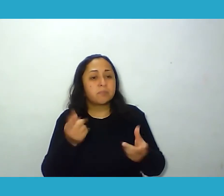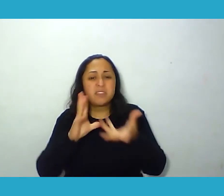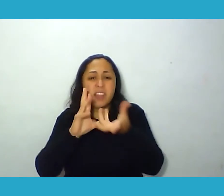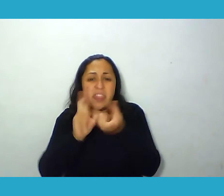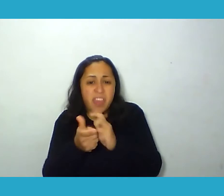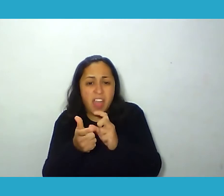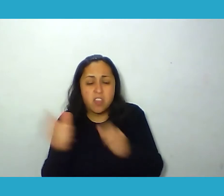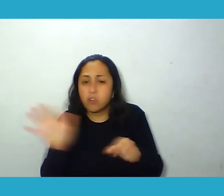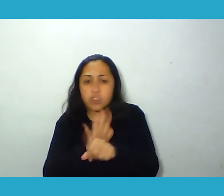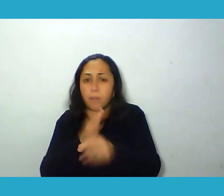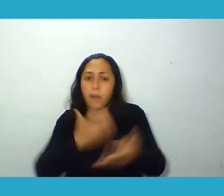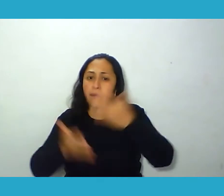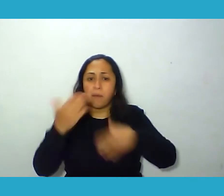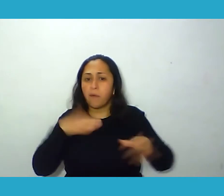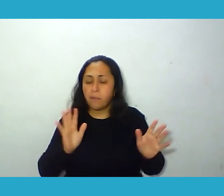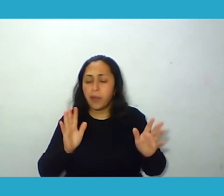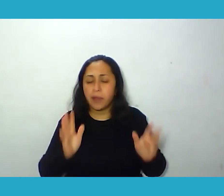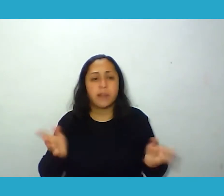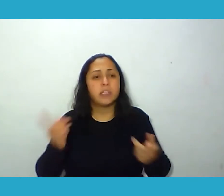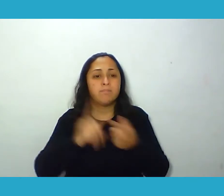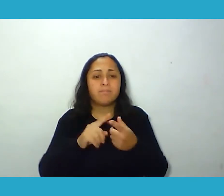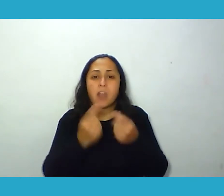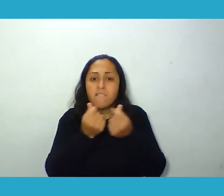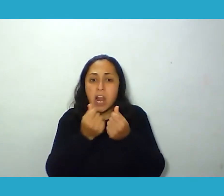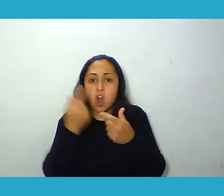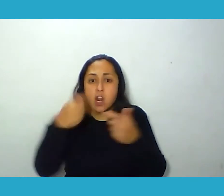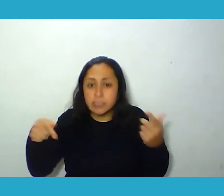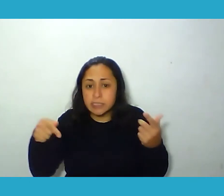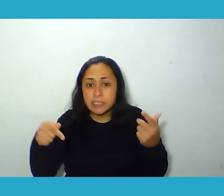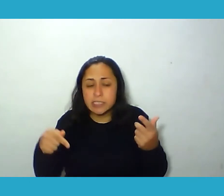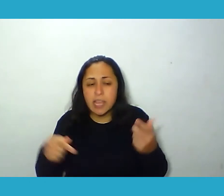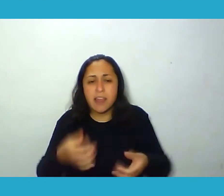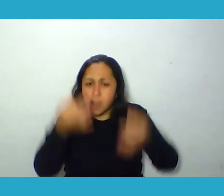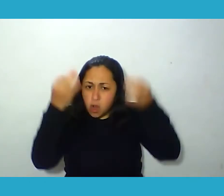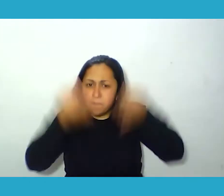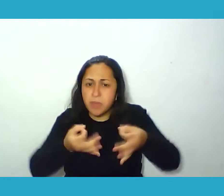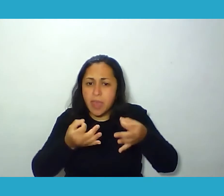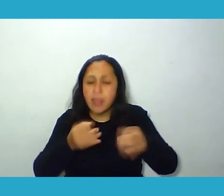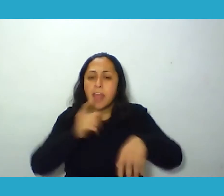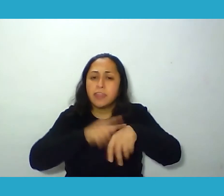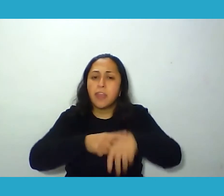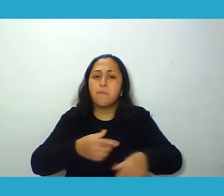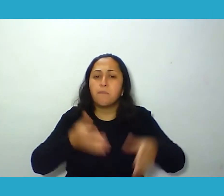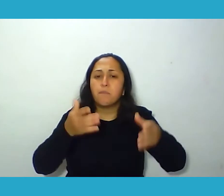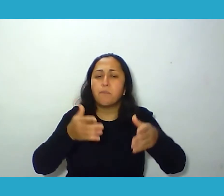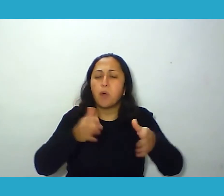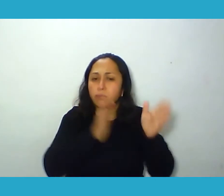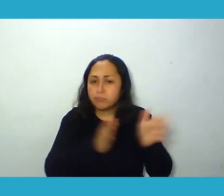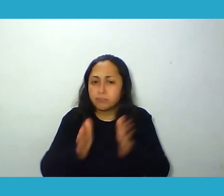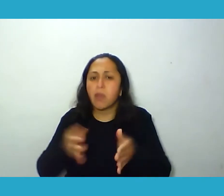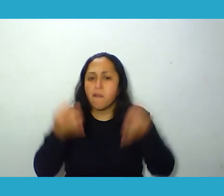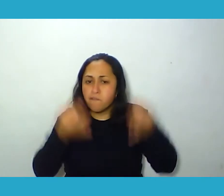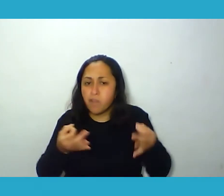los turistas ya no podrán disfrutarlos. Por otro lado, estos valores debieran ser correctos si se realiza en tiempo y forma, lo que no